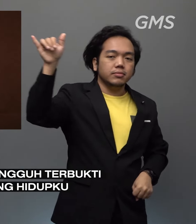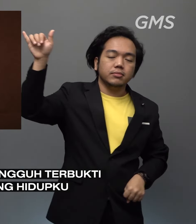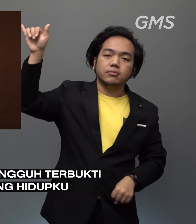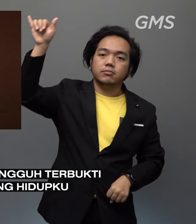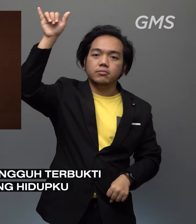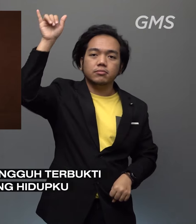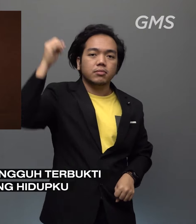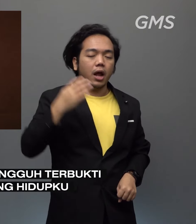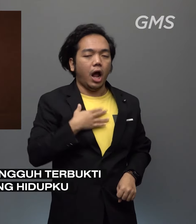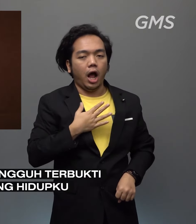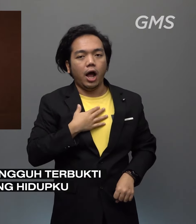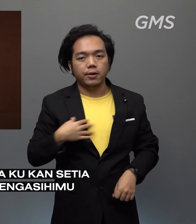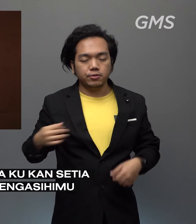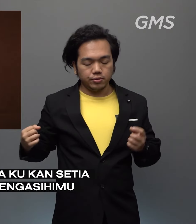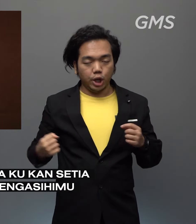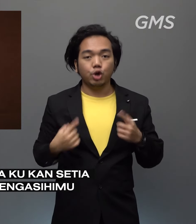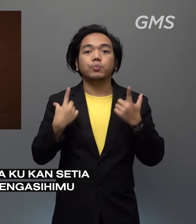hidupku